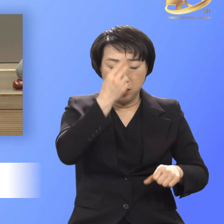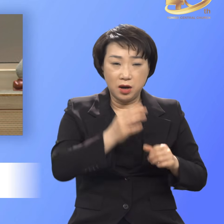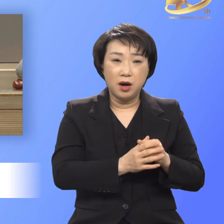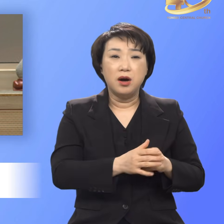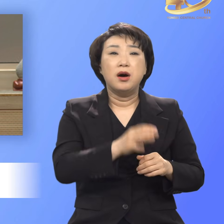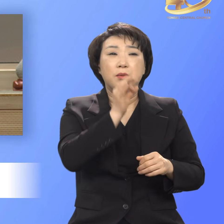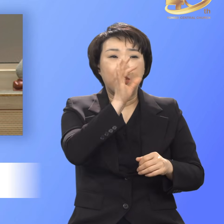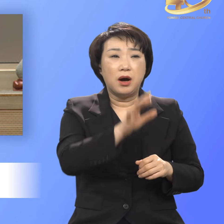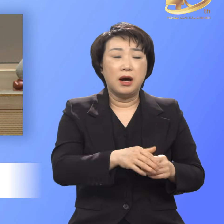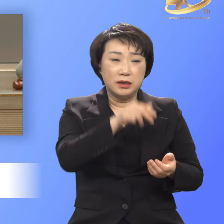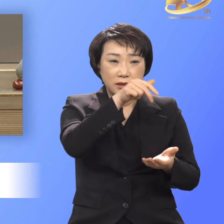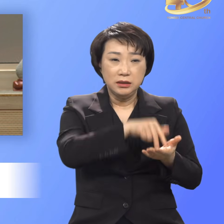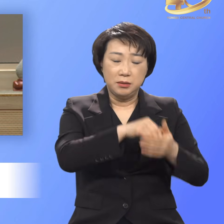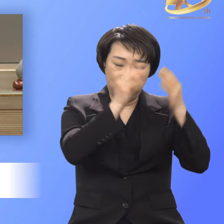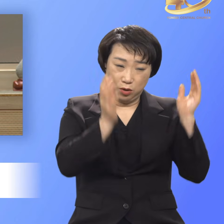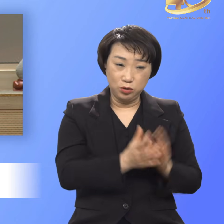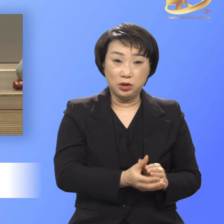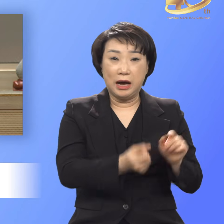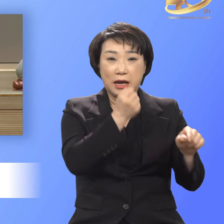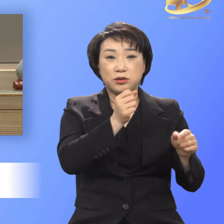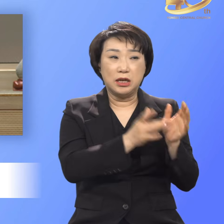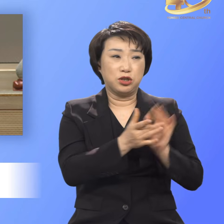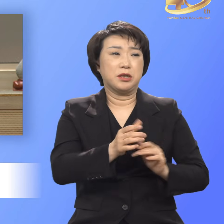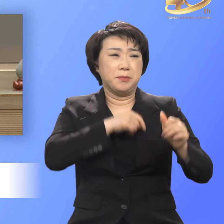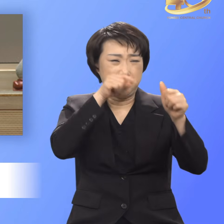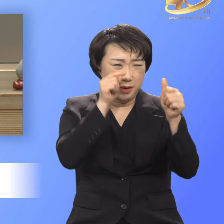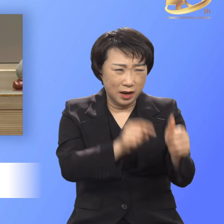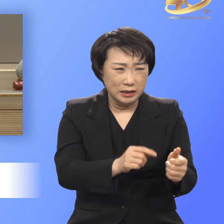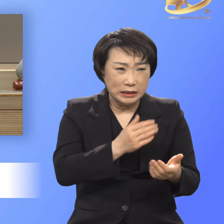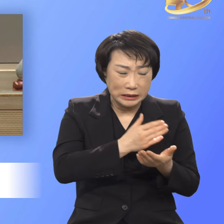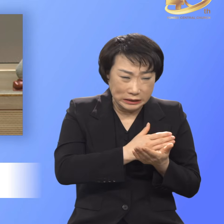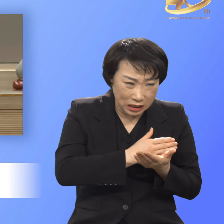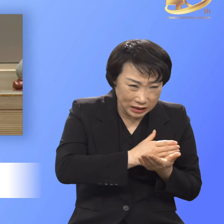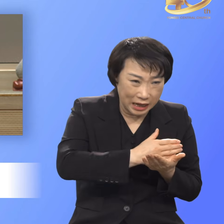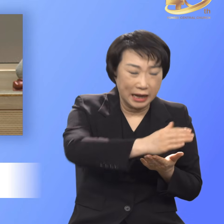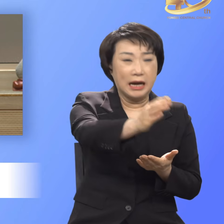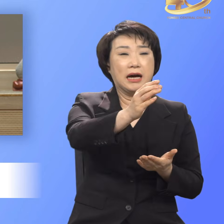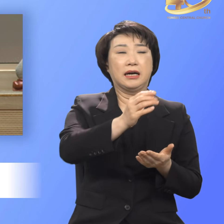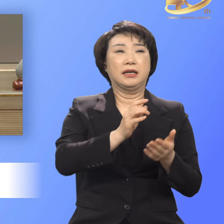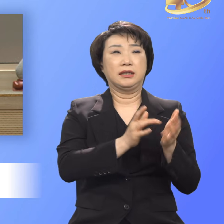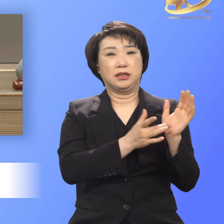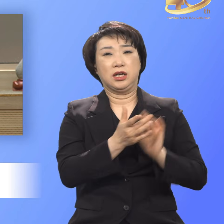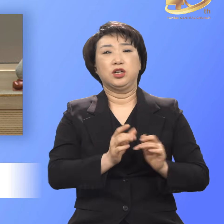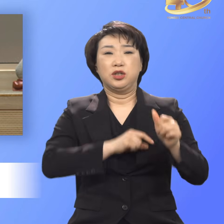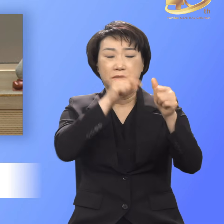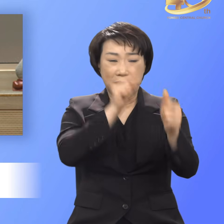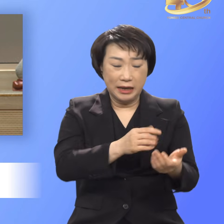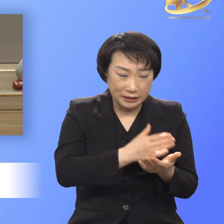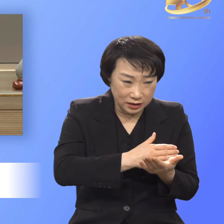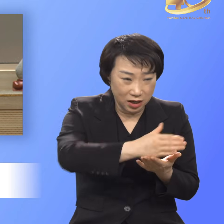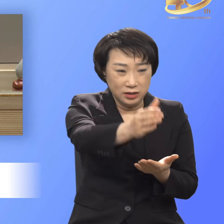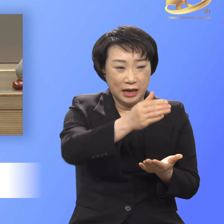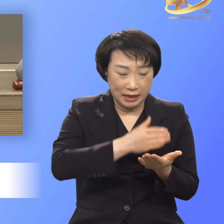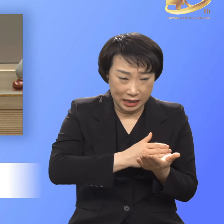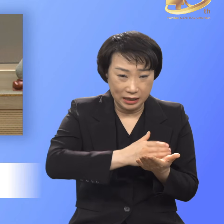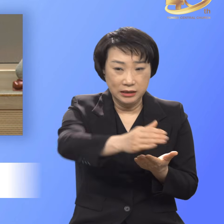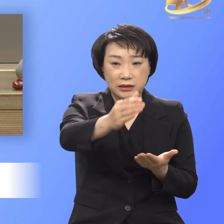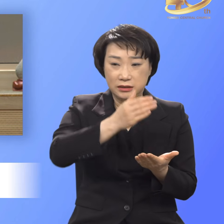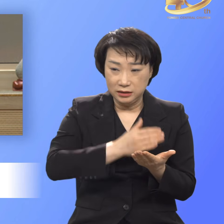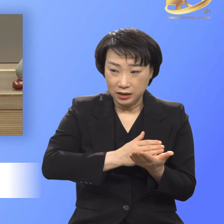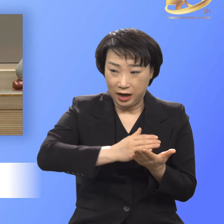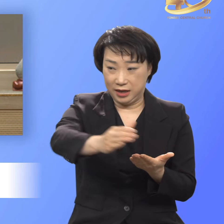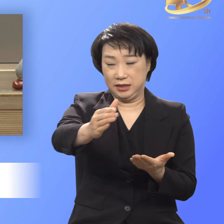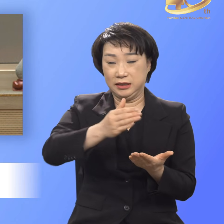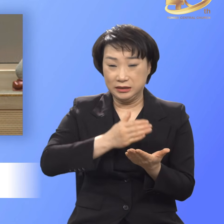염려와 불가능의 사정 가지고 예수님의 이름으로 명하노니 따라갈지어다. 따라가,